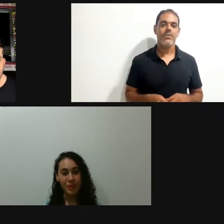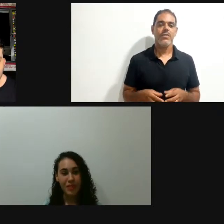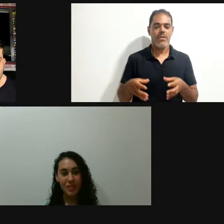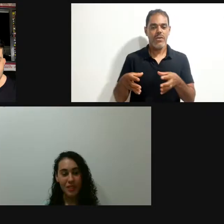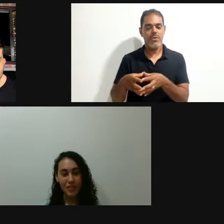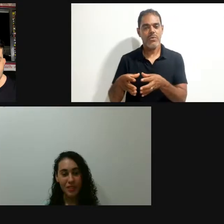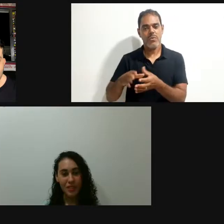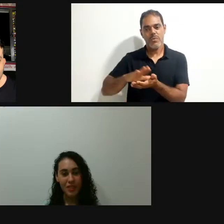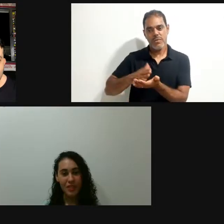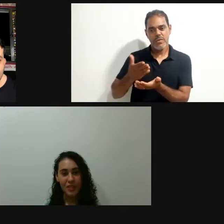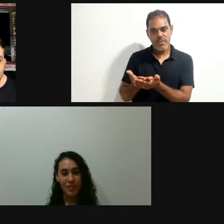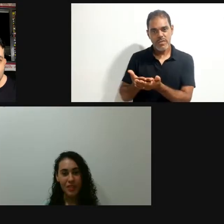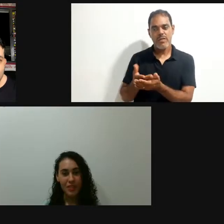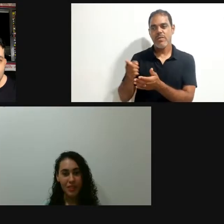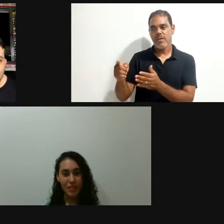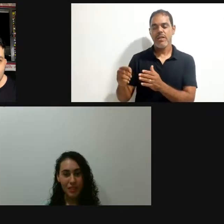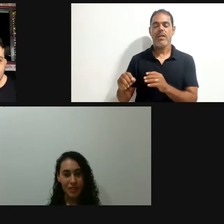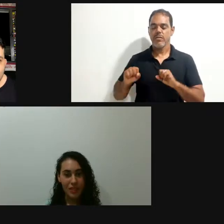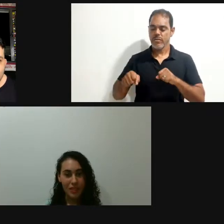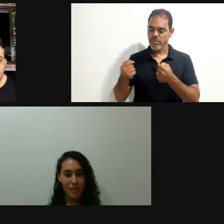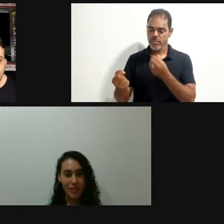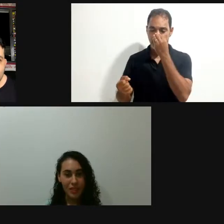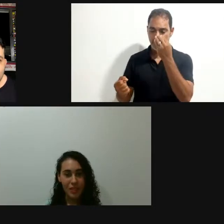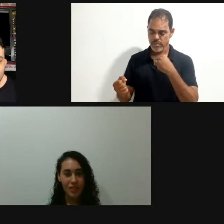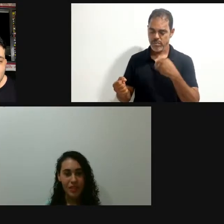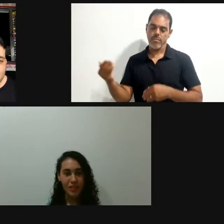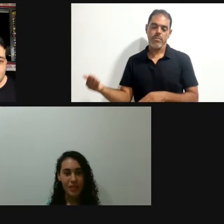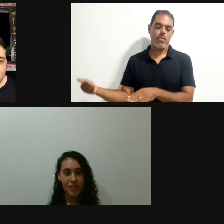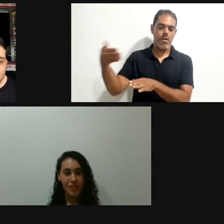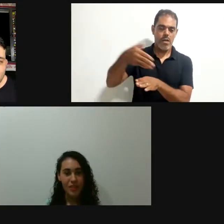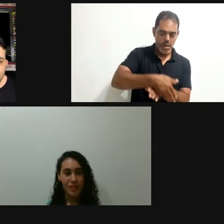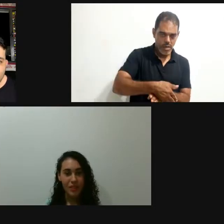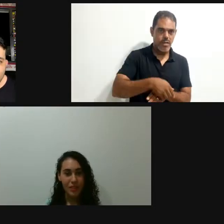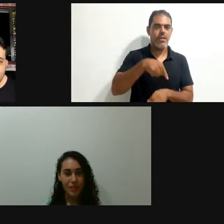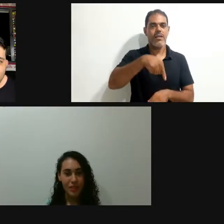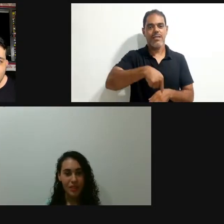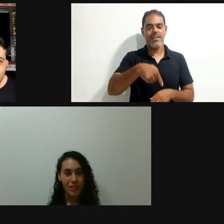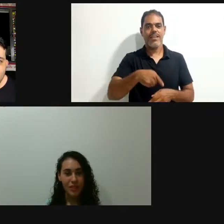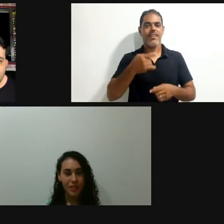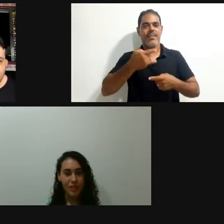pra gente. Eu acho incrível Libras.